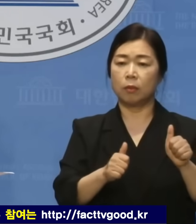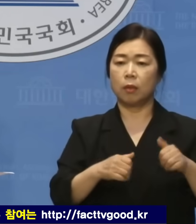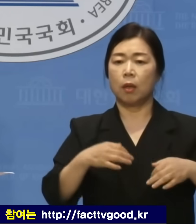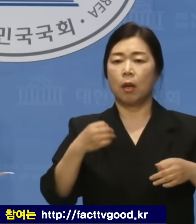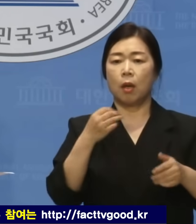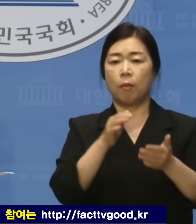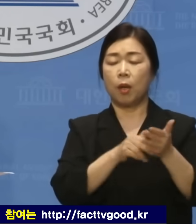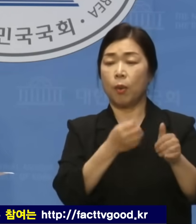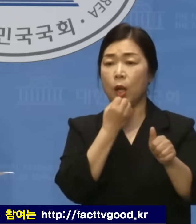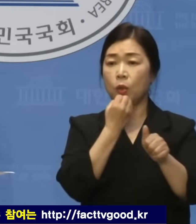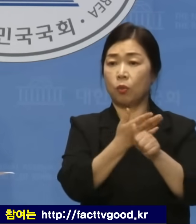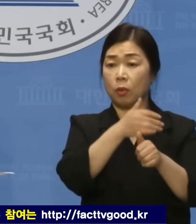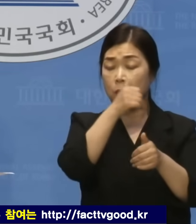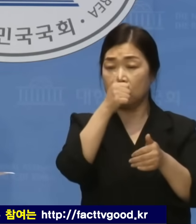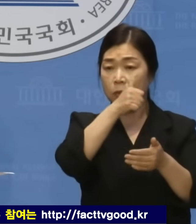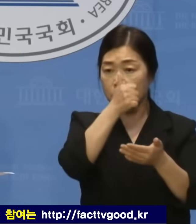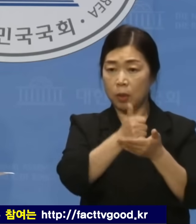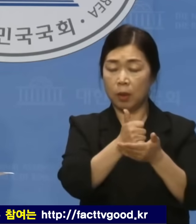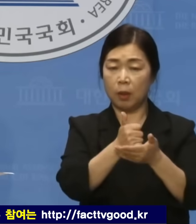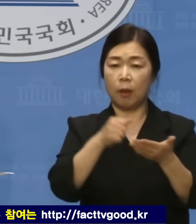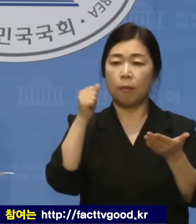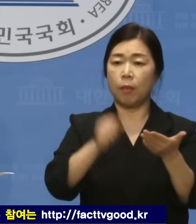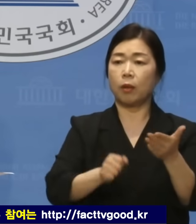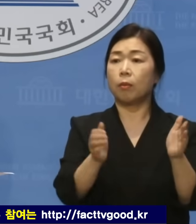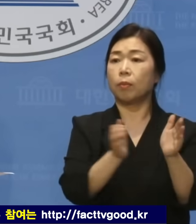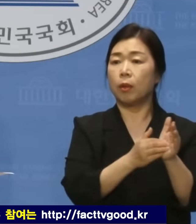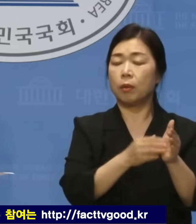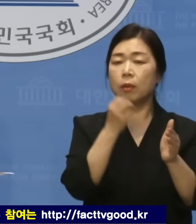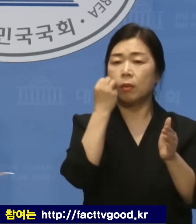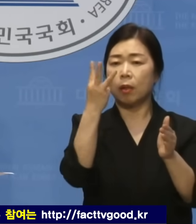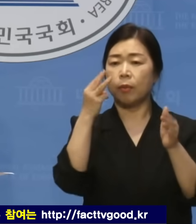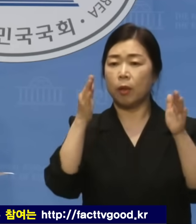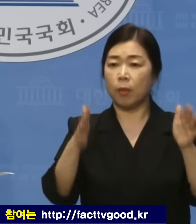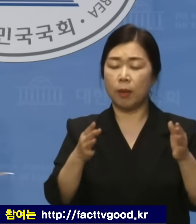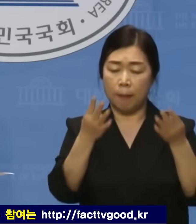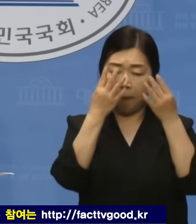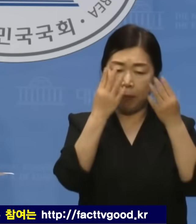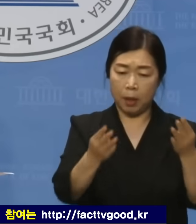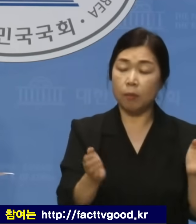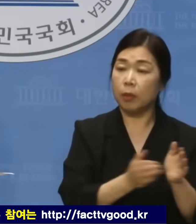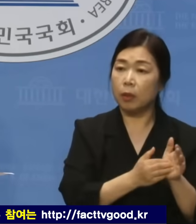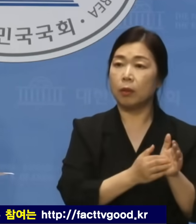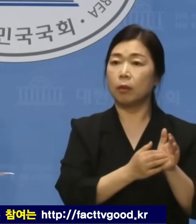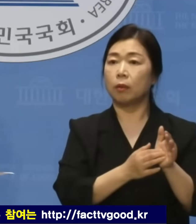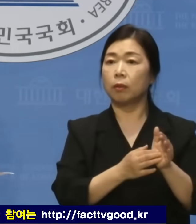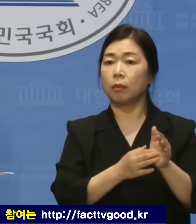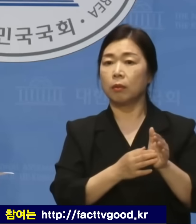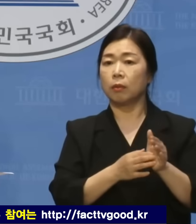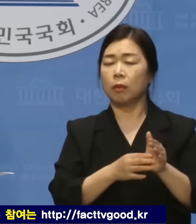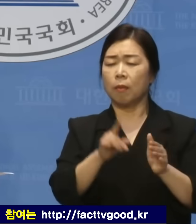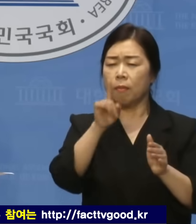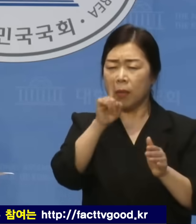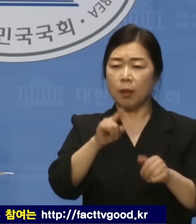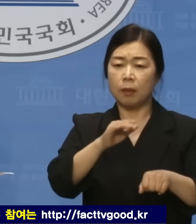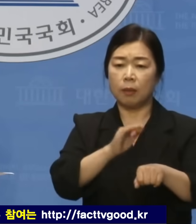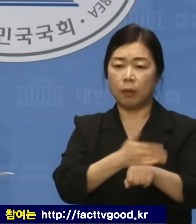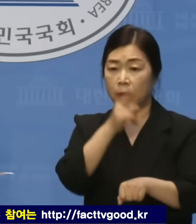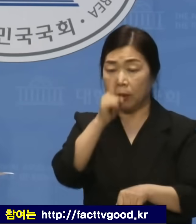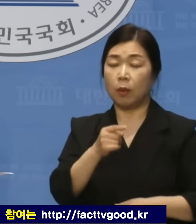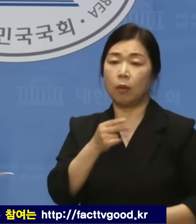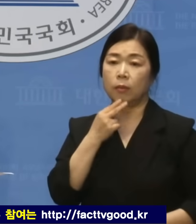비밀 누설 혐의로 유죄 판결을 받은 이후 3개월 만에 사면 복권되고 단 한마디 사과도